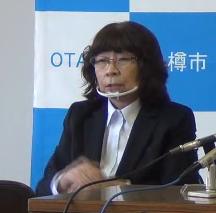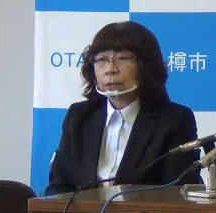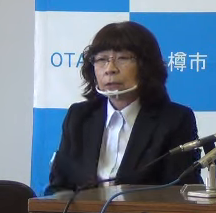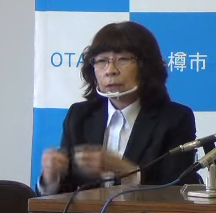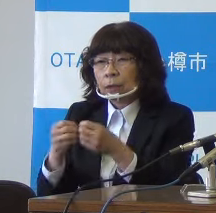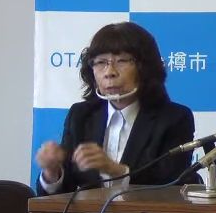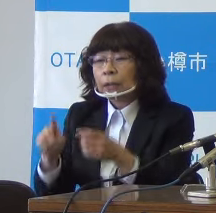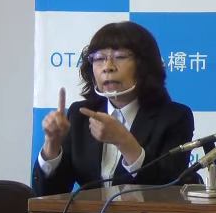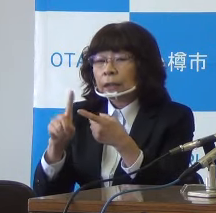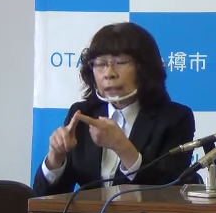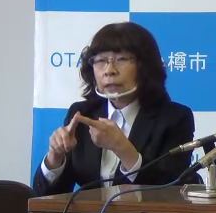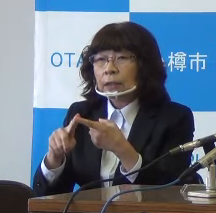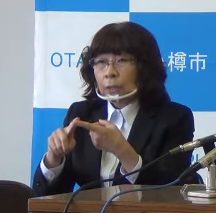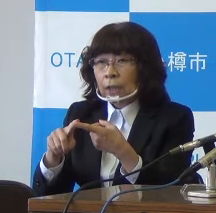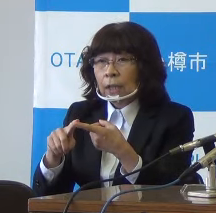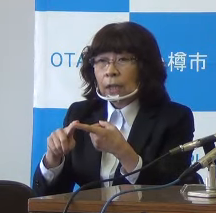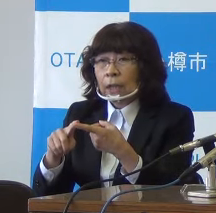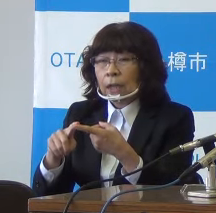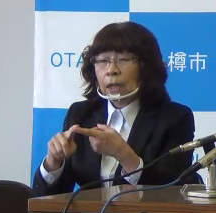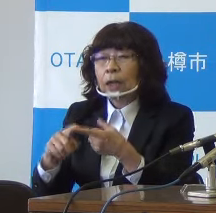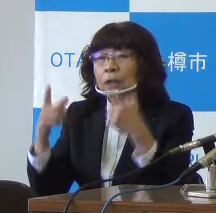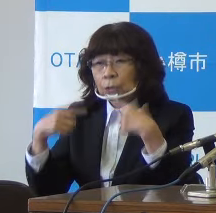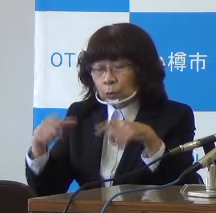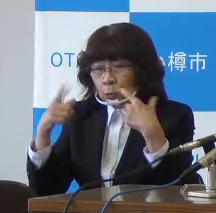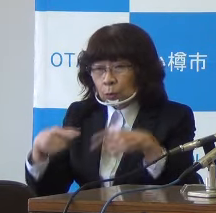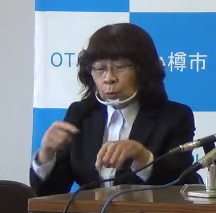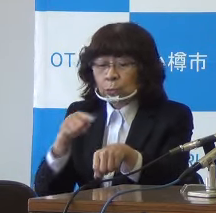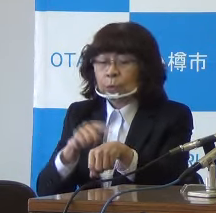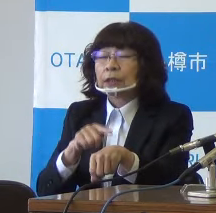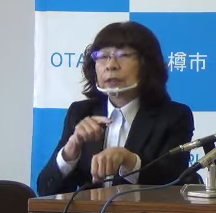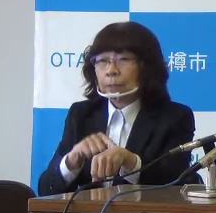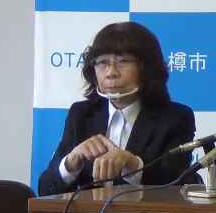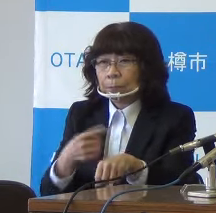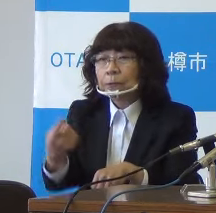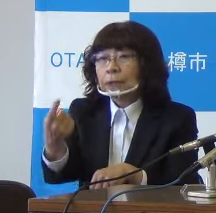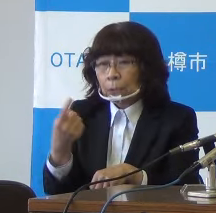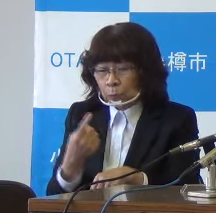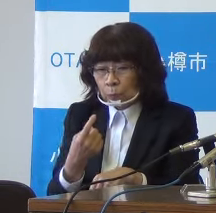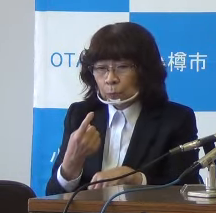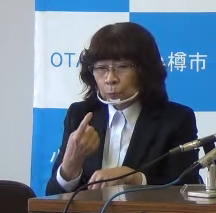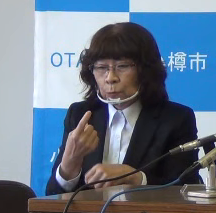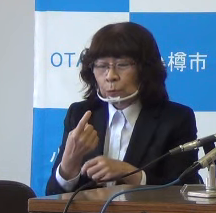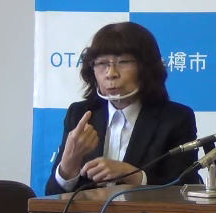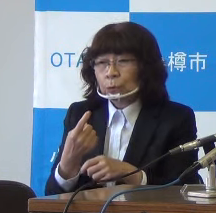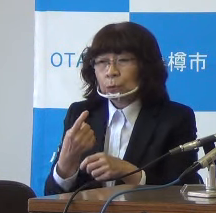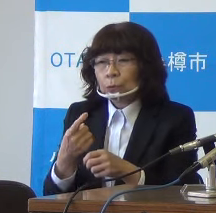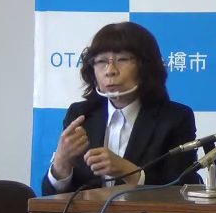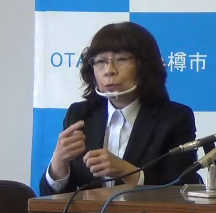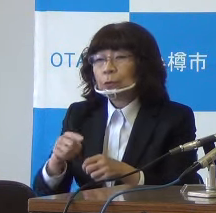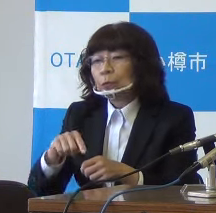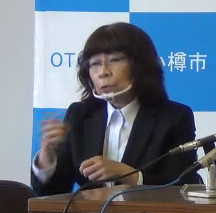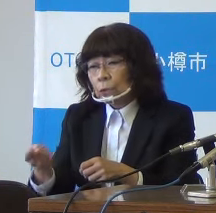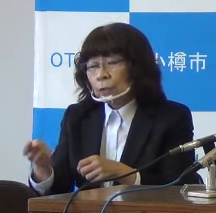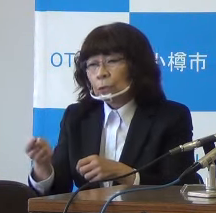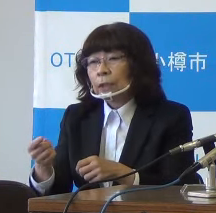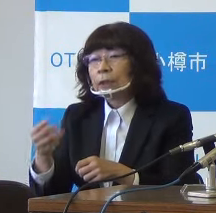具体的には通常勤務のほか30分繰り下